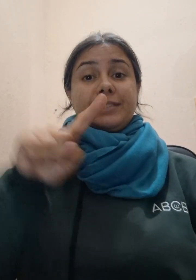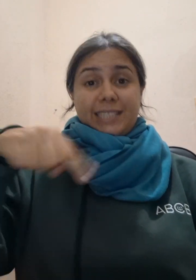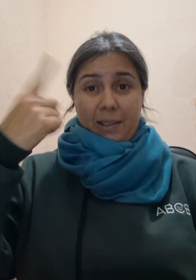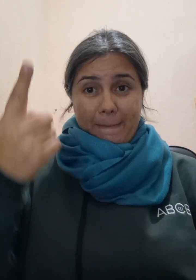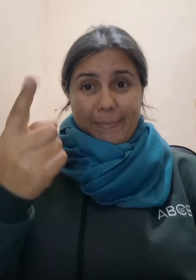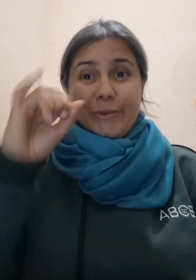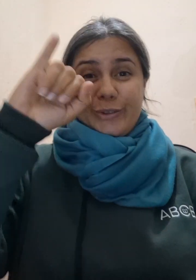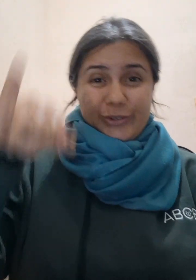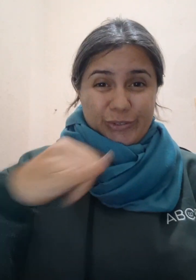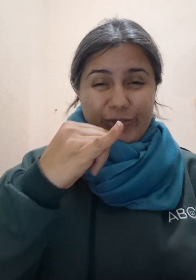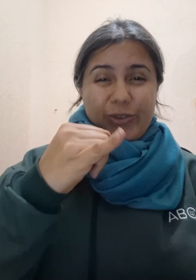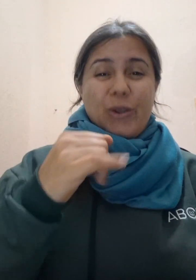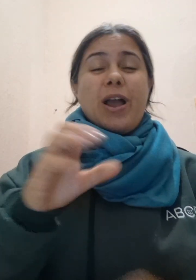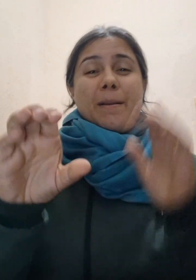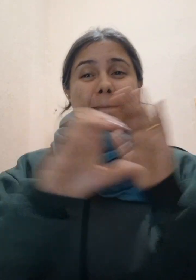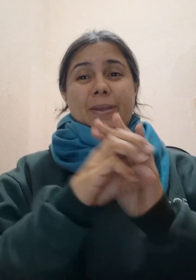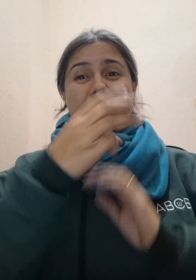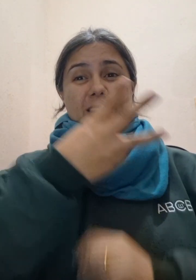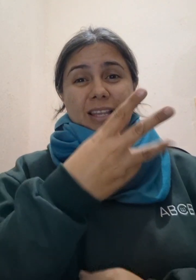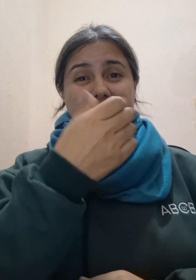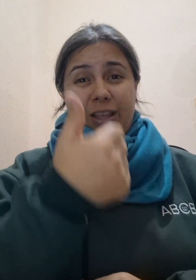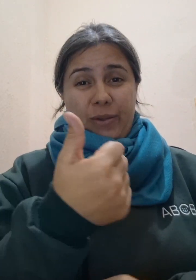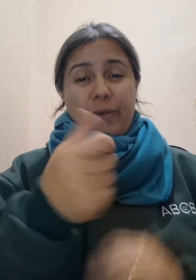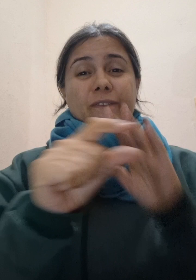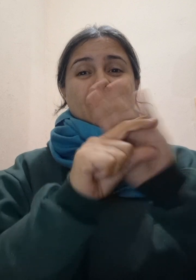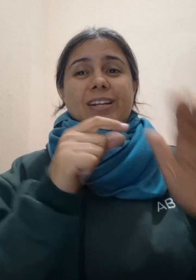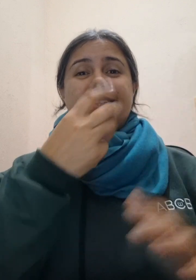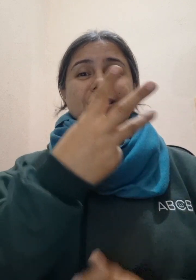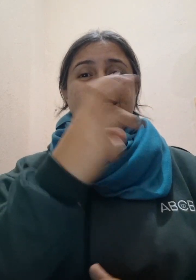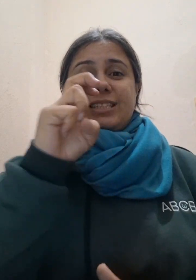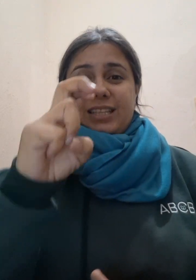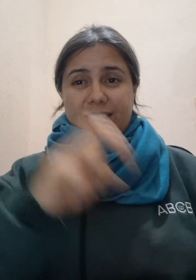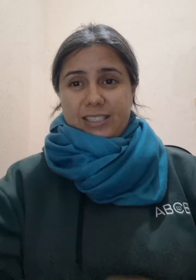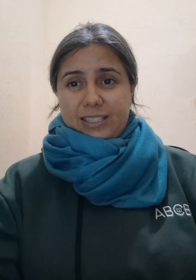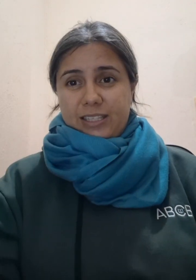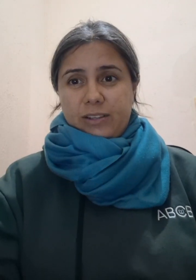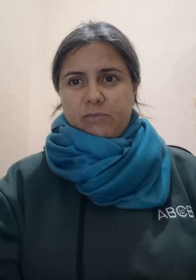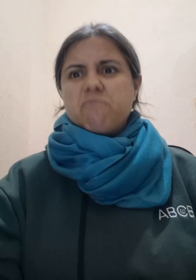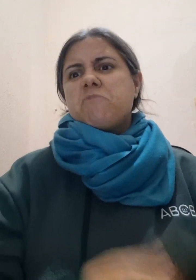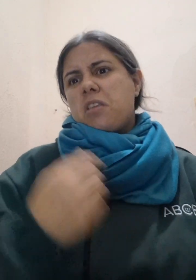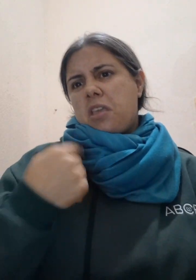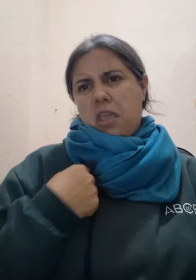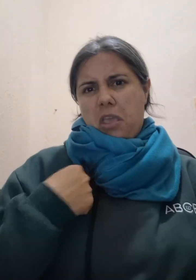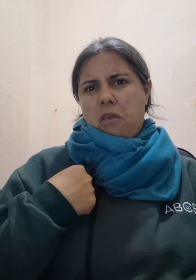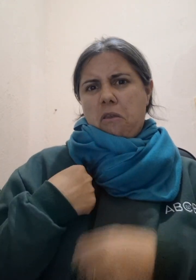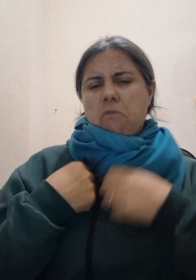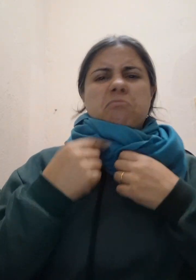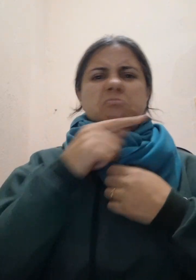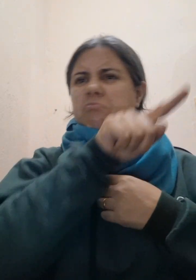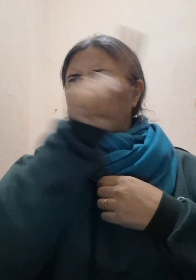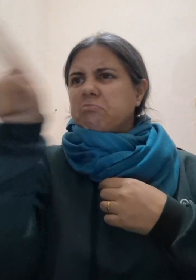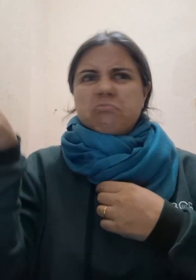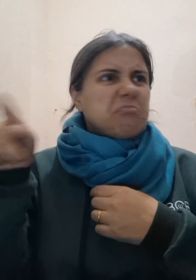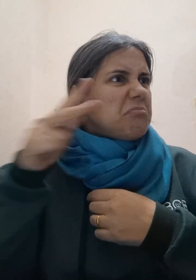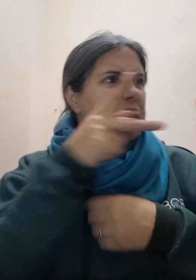eu na balança, que eu sou justo, sou íntegro. Depois, Jó, capítulo 31,